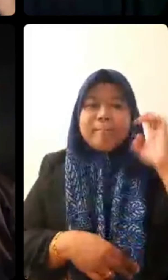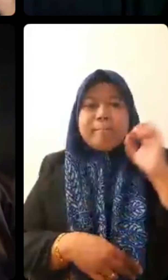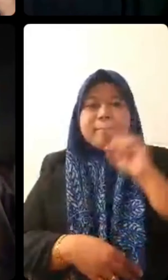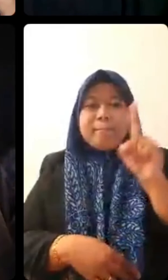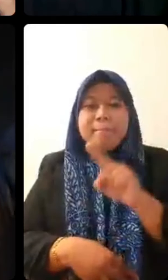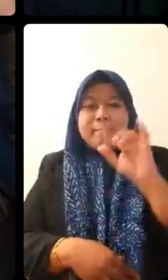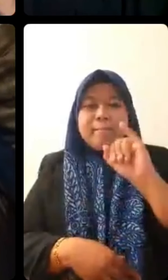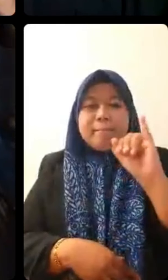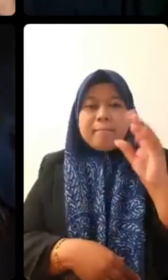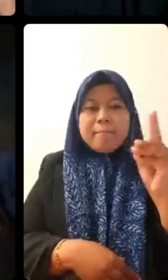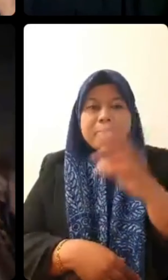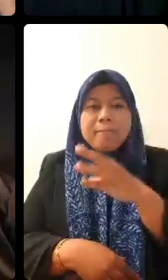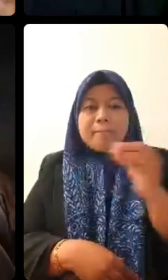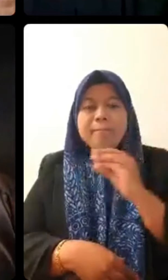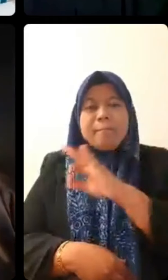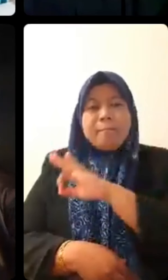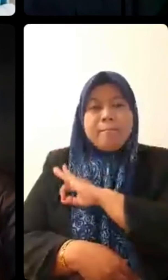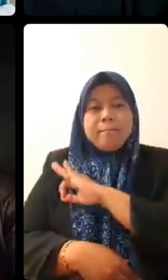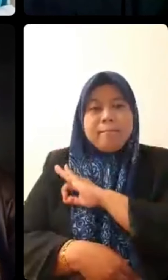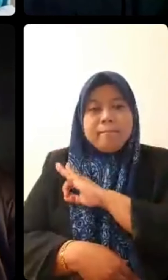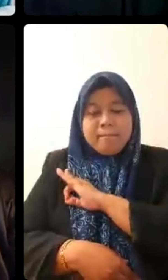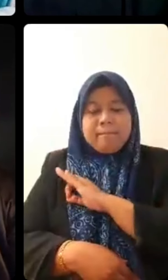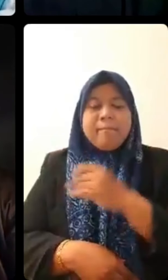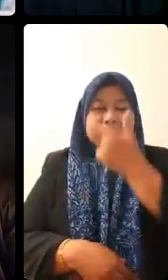menjawab soalan daripada kita punya penonton.